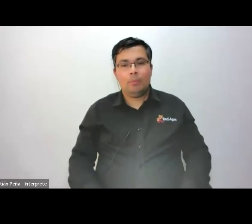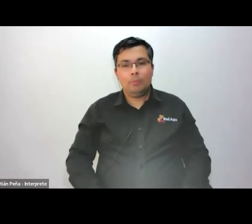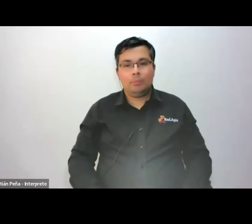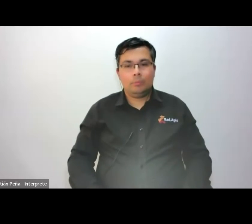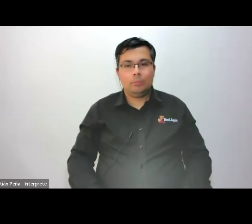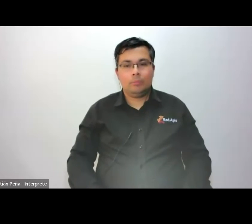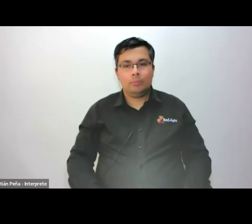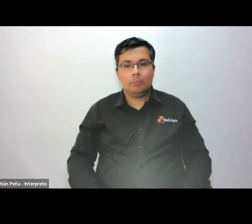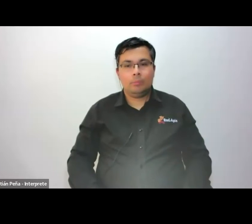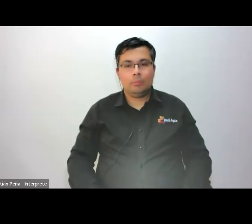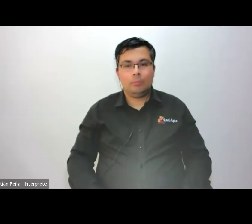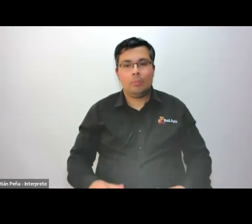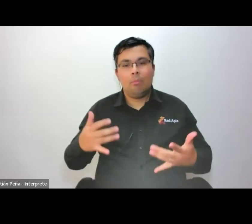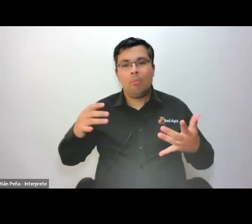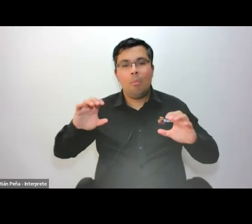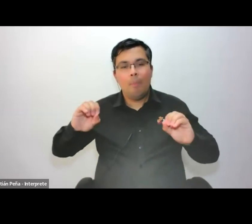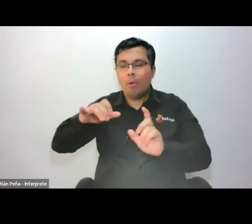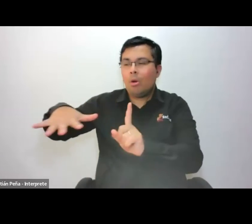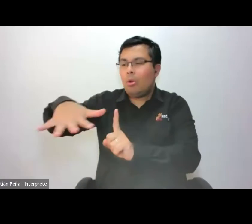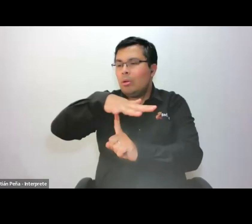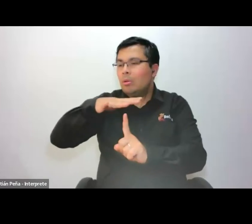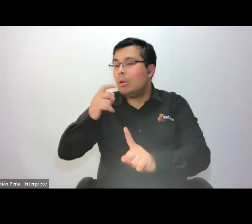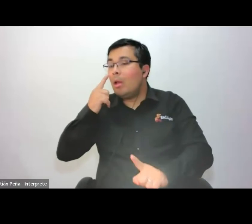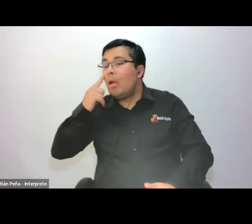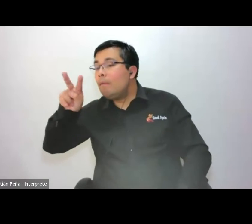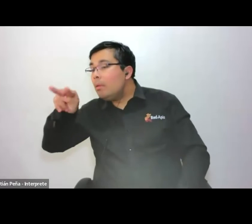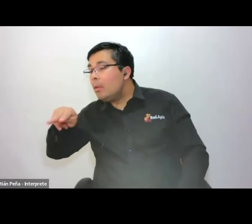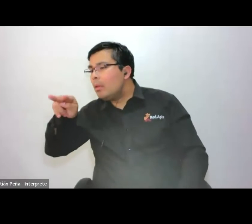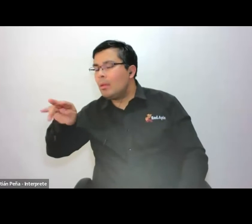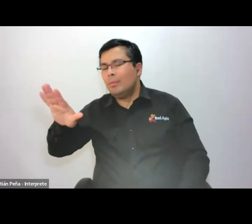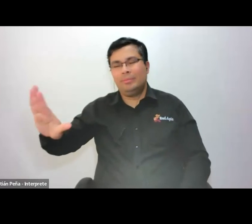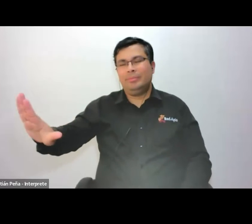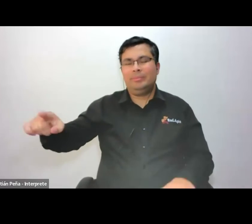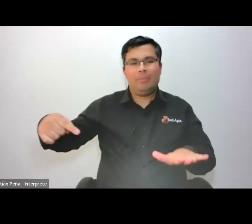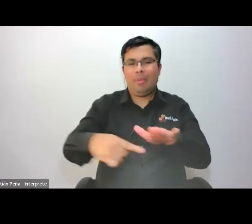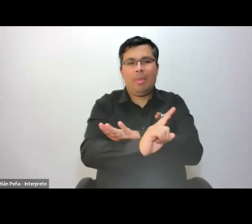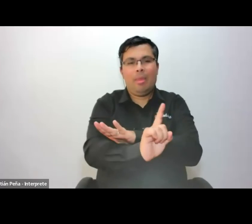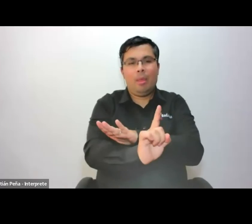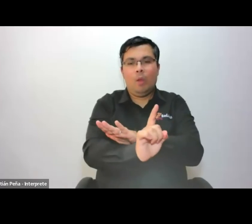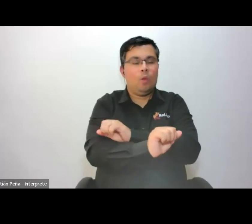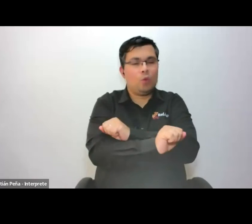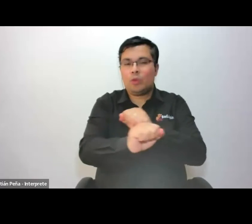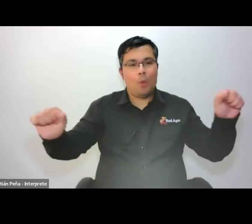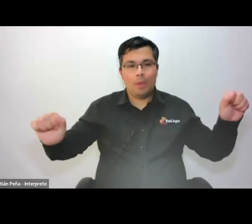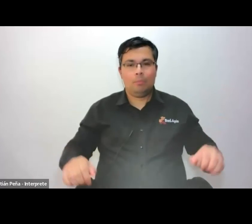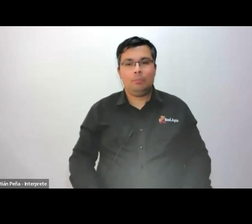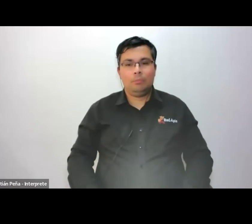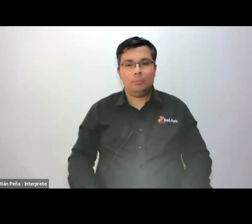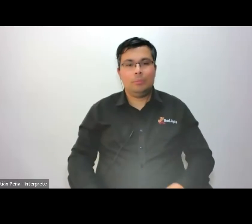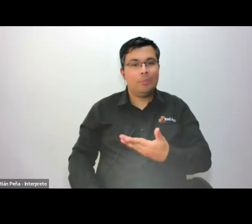tipo de condición o por ninguna enfermedad o por ningún motivo que pueda ser discriminatorio.